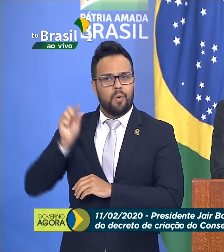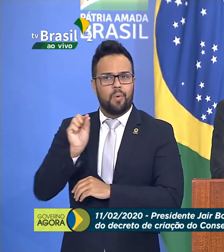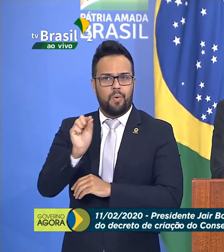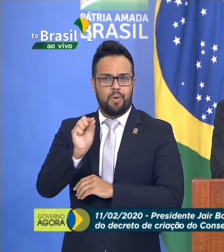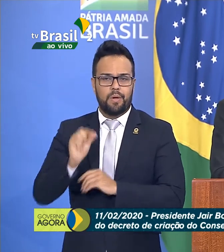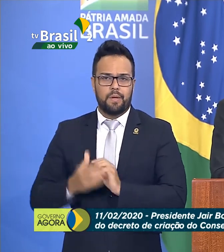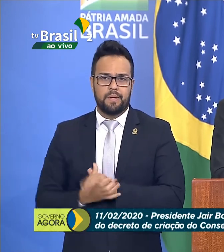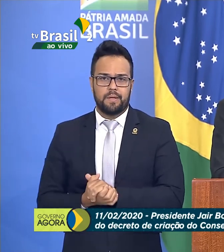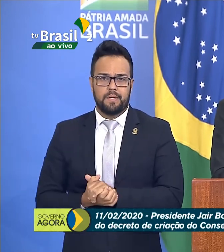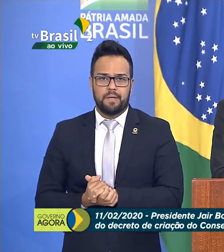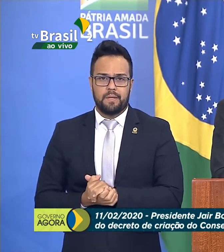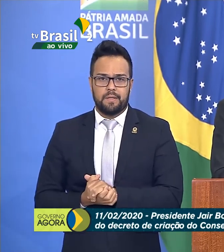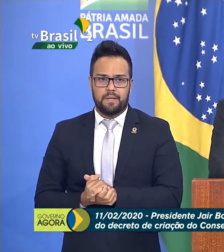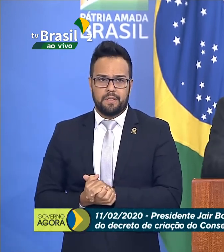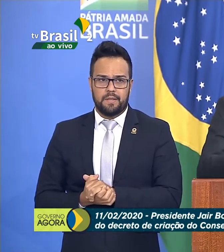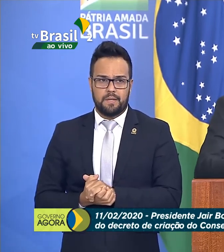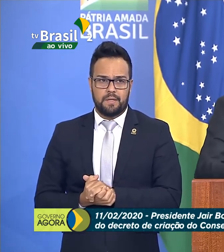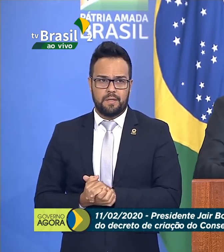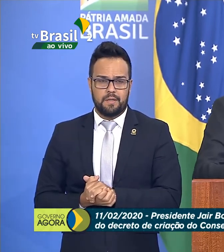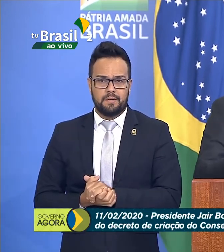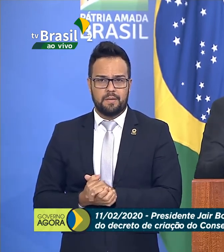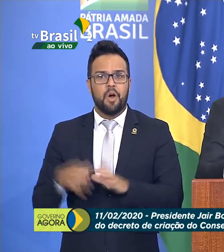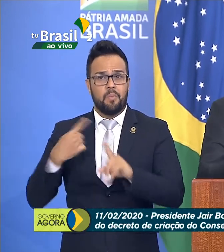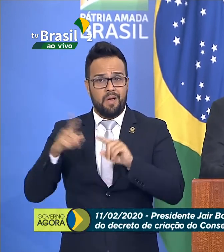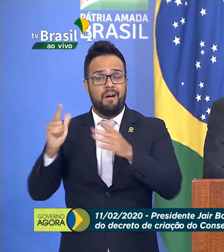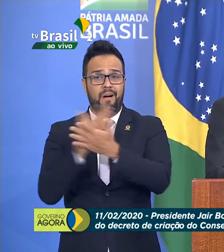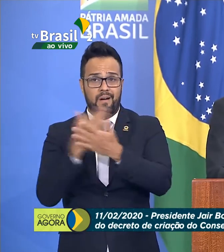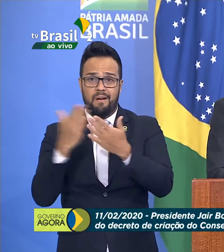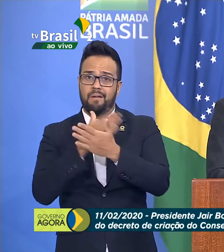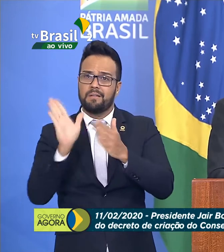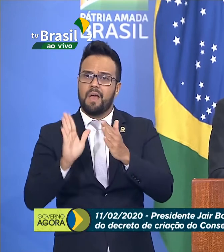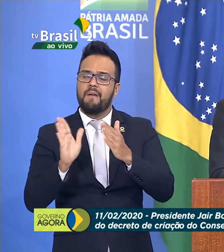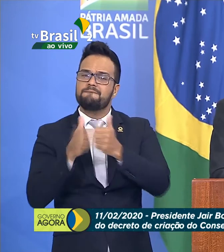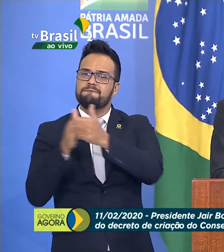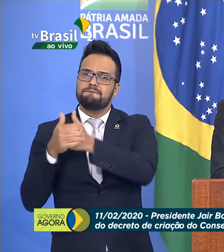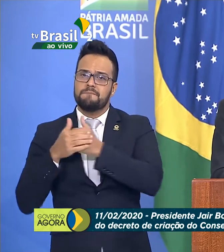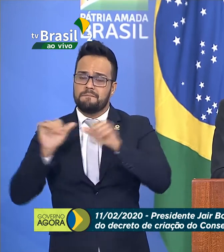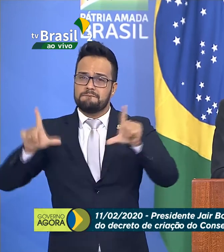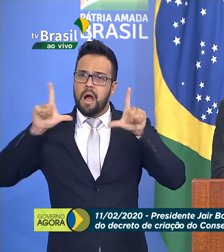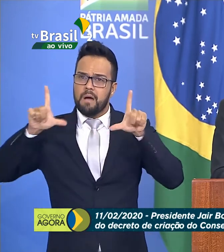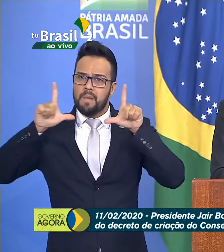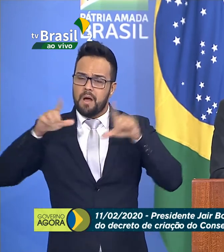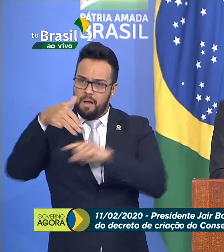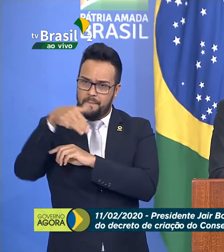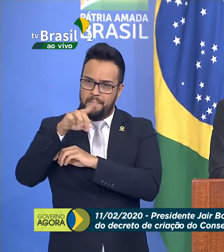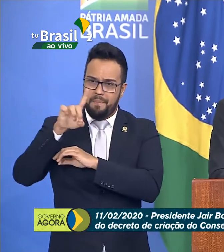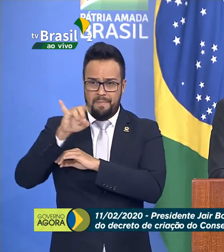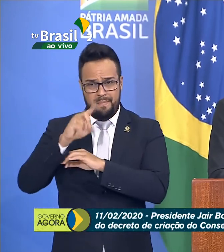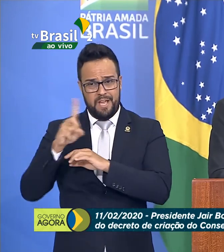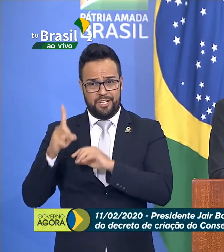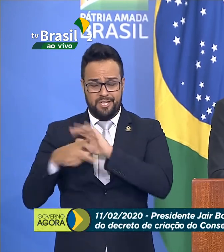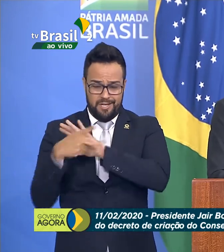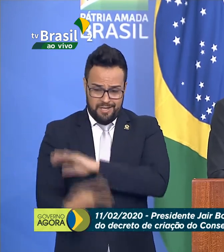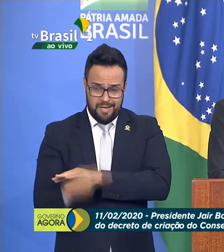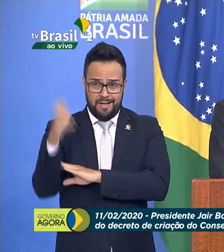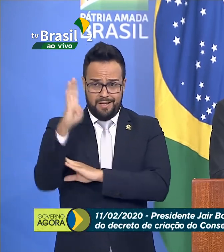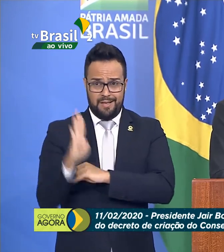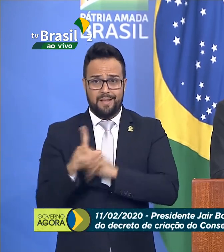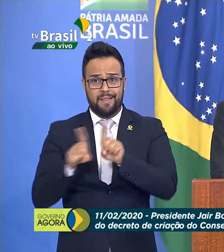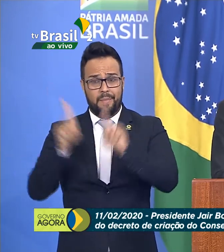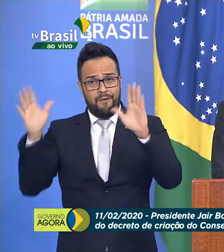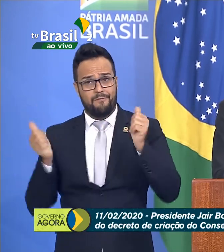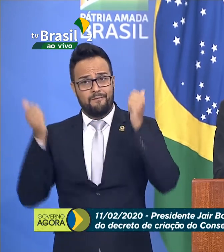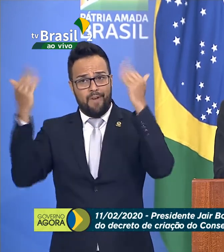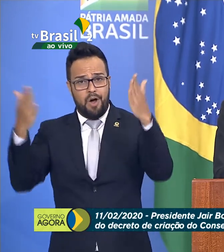aquilo que grande parte da mídia interna e externa fez contra esse